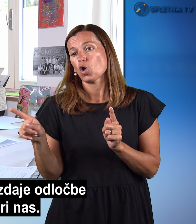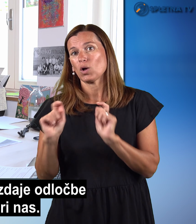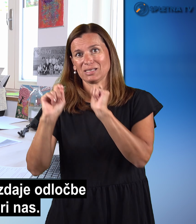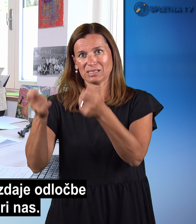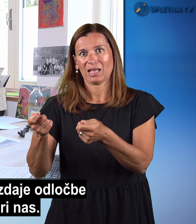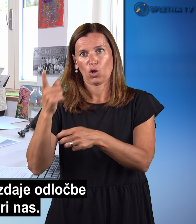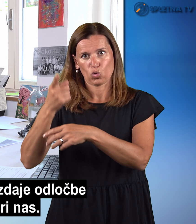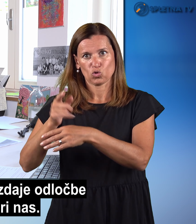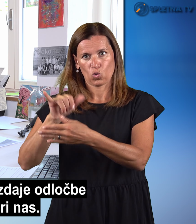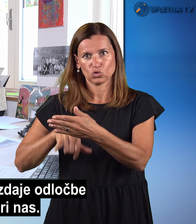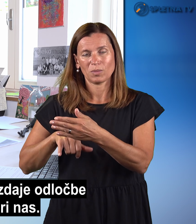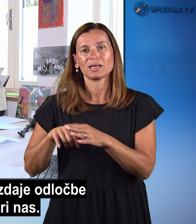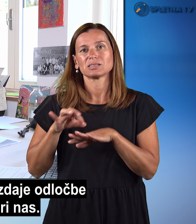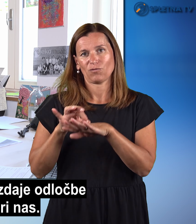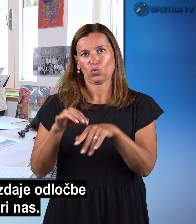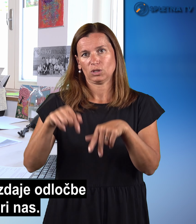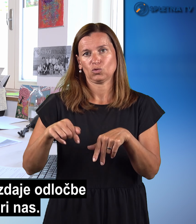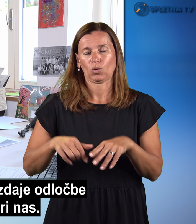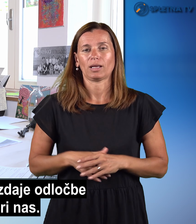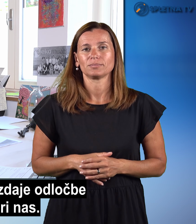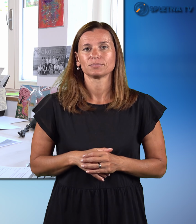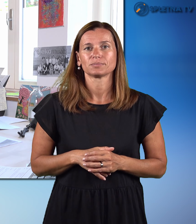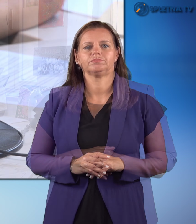izdaje odločbe se vodi pri nas na.